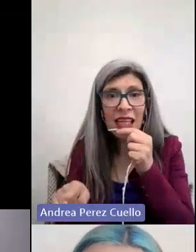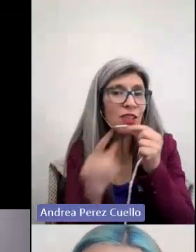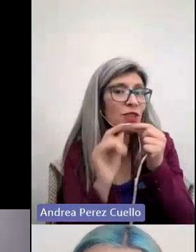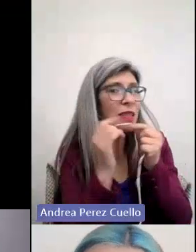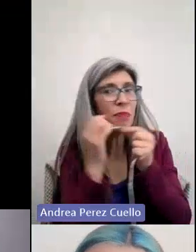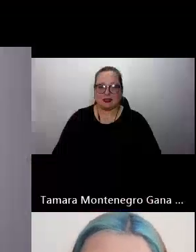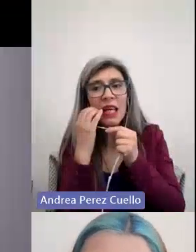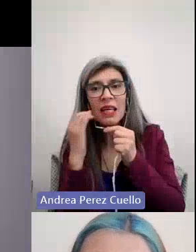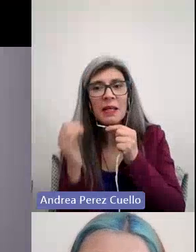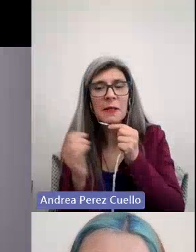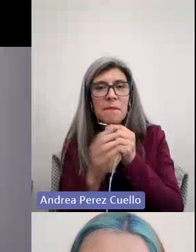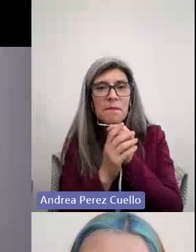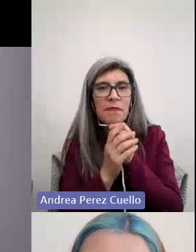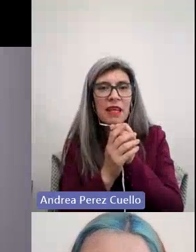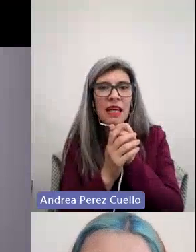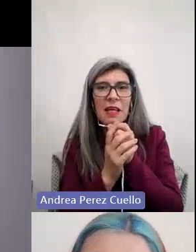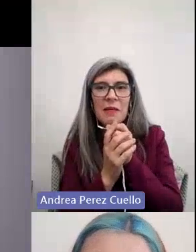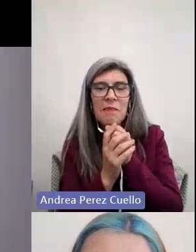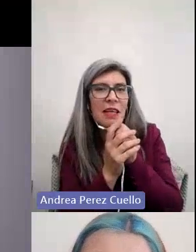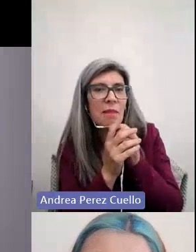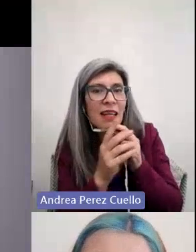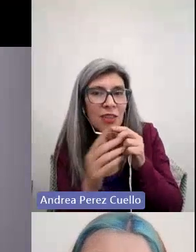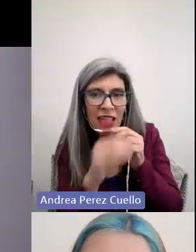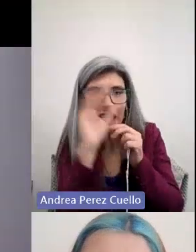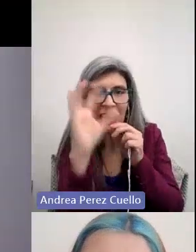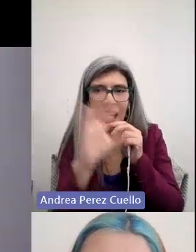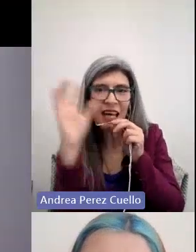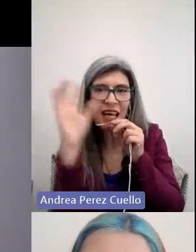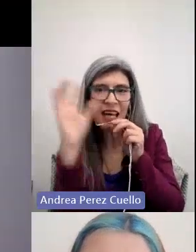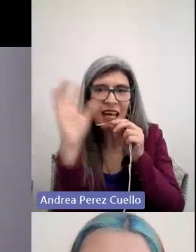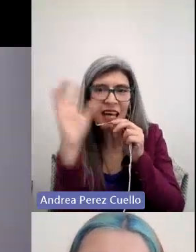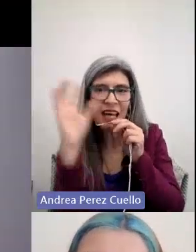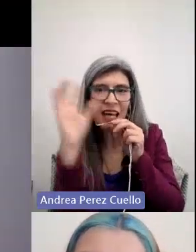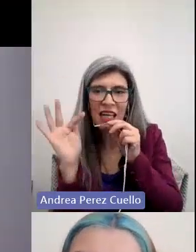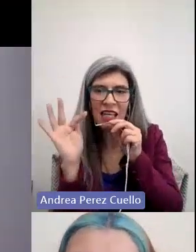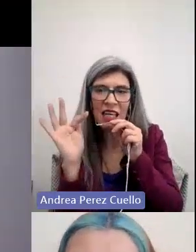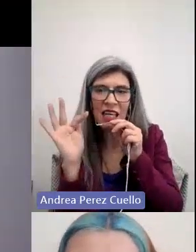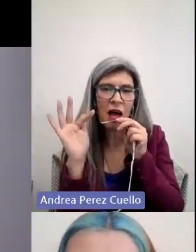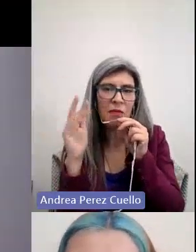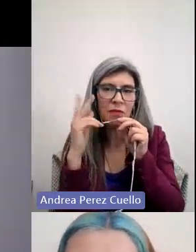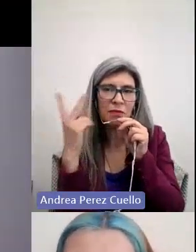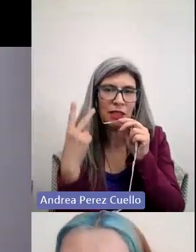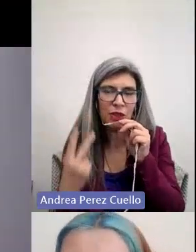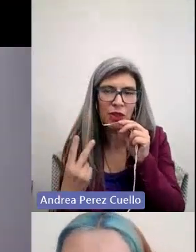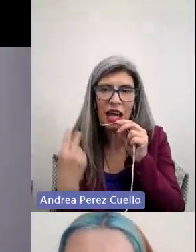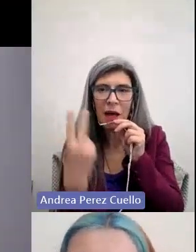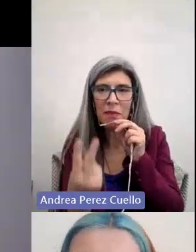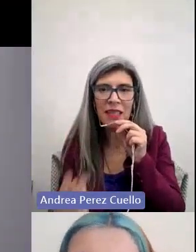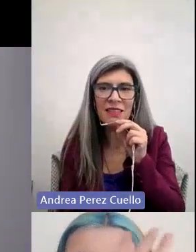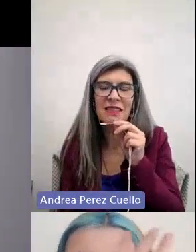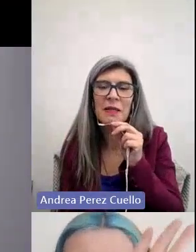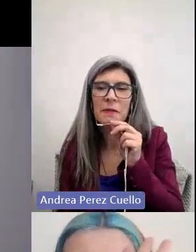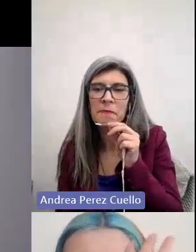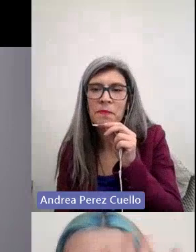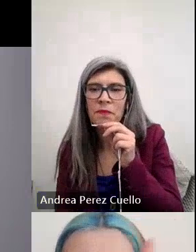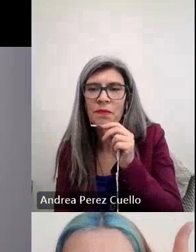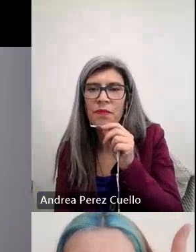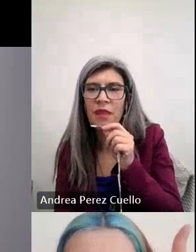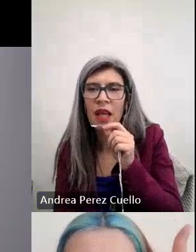Mirando el chat, no sé si puedes, María Paz, no, destacar a Francisca y a Victoria, a